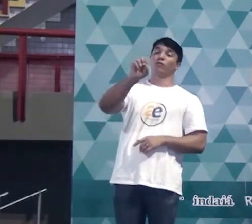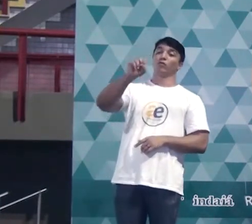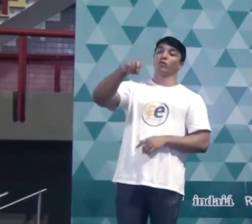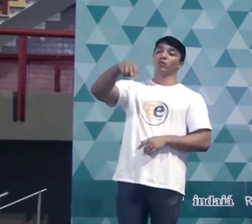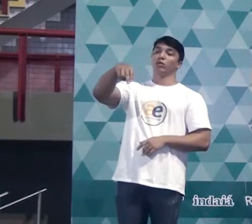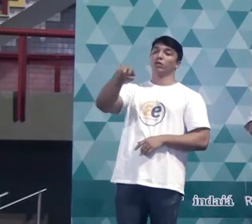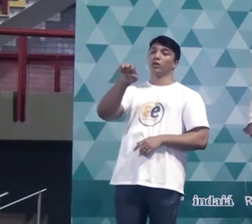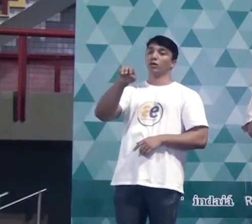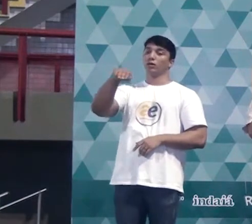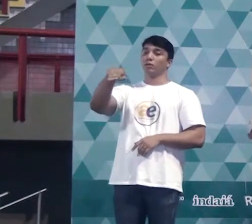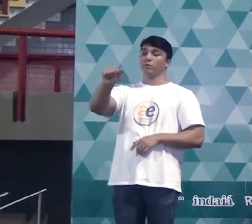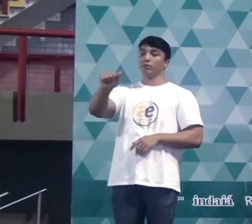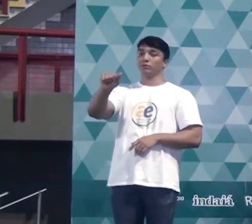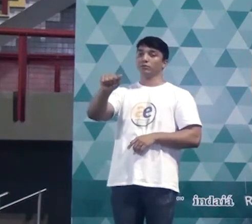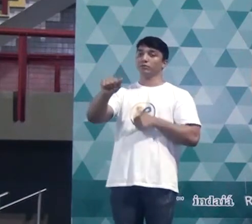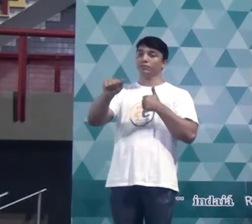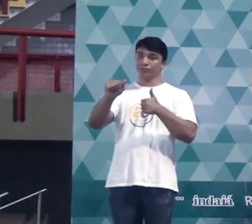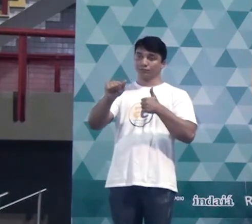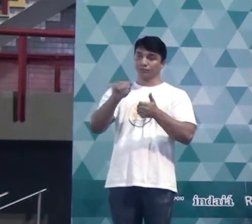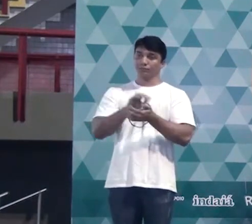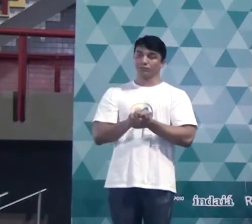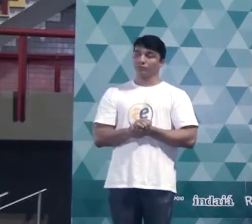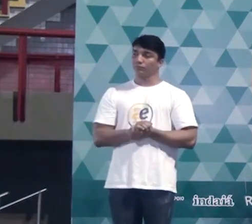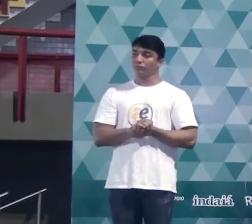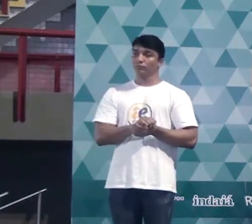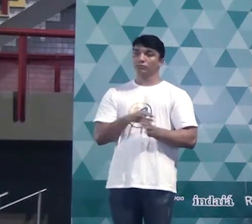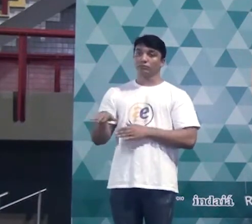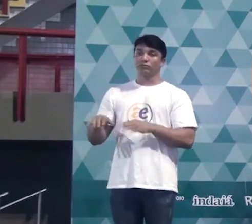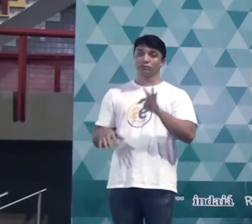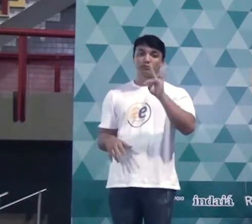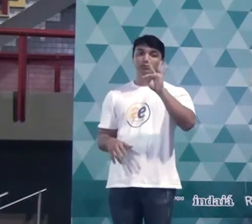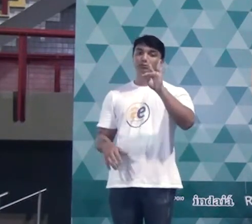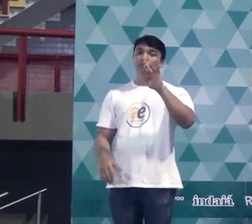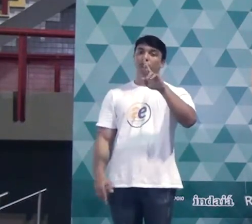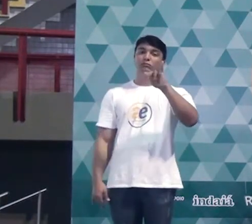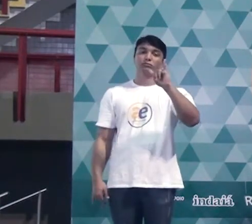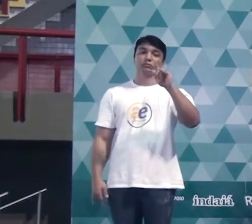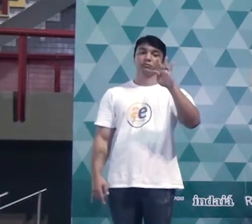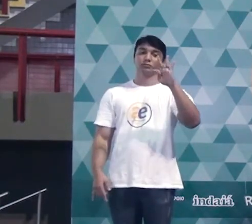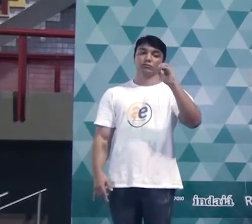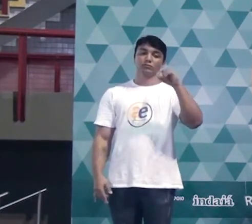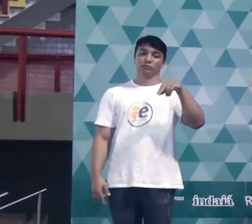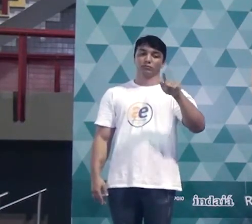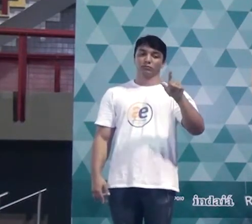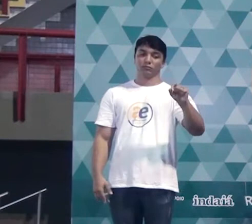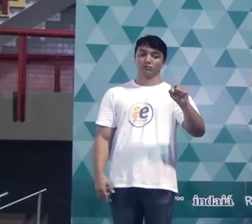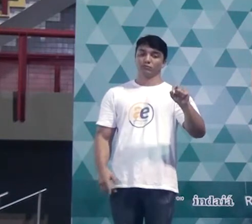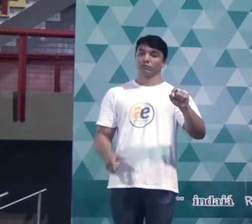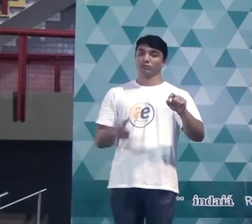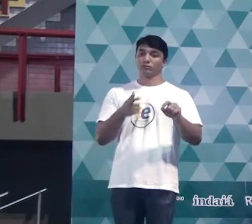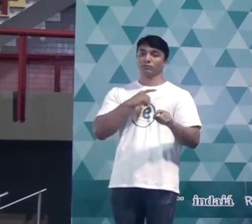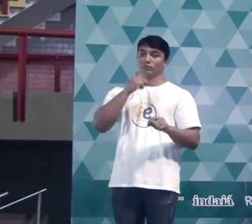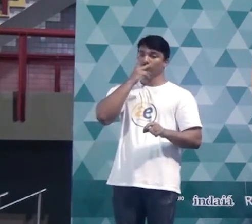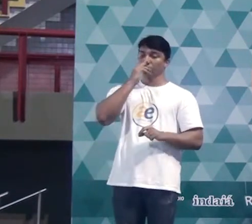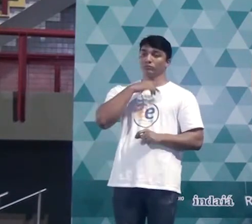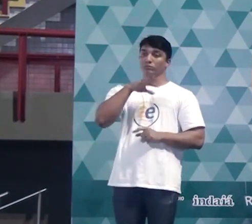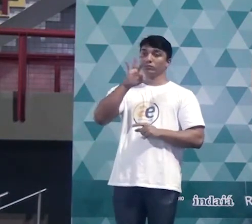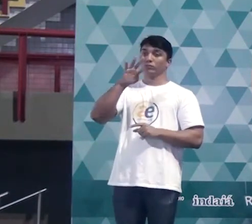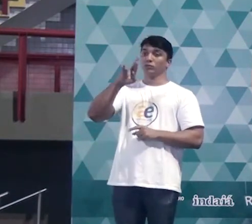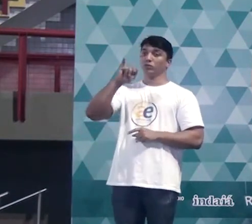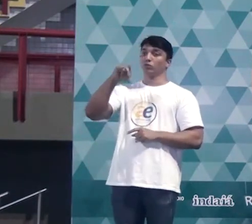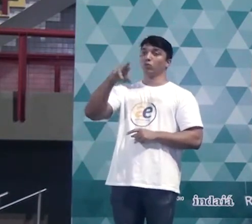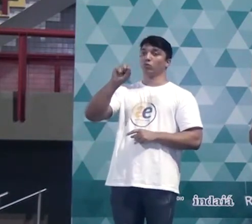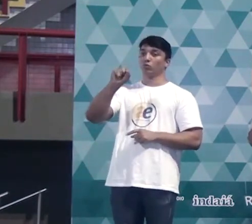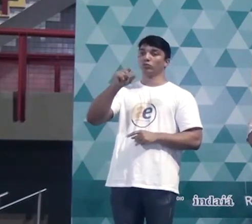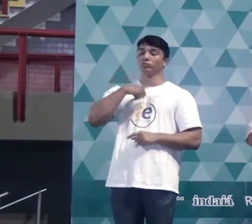Entende? Tritongo. Tritongo é uma coisa rara de acontecer, tá? Se você encontrar um tritongo por aí, faça selfie, capture, porque